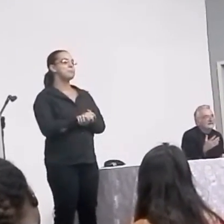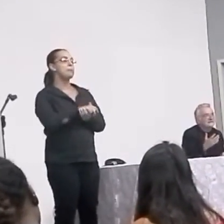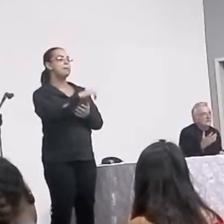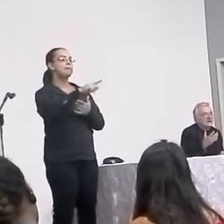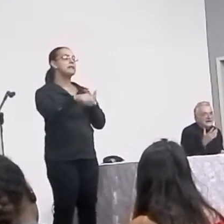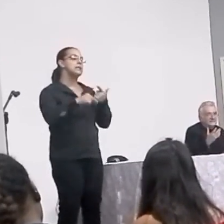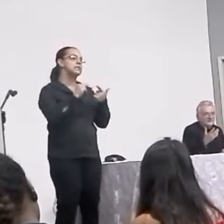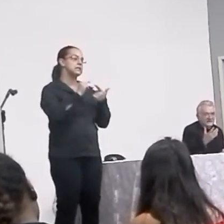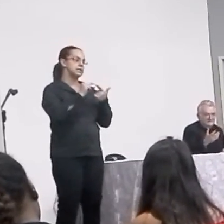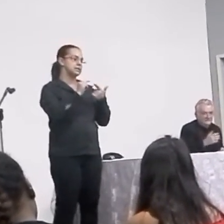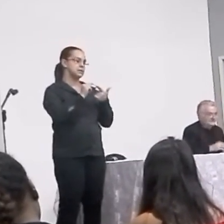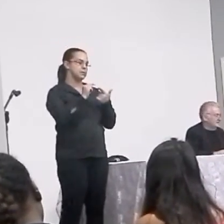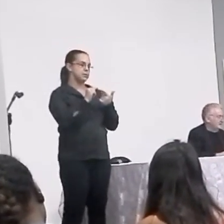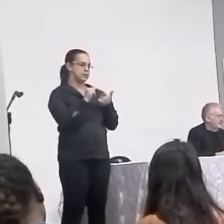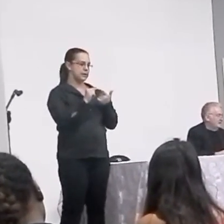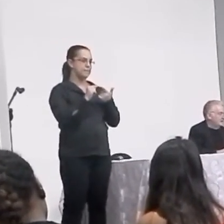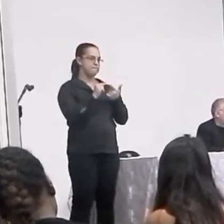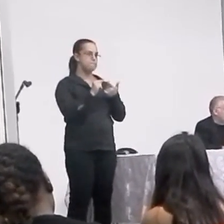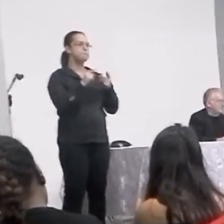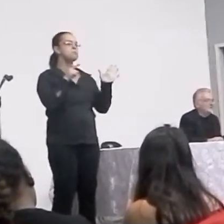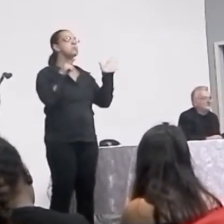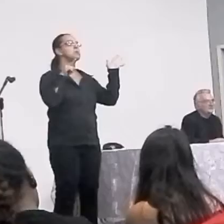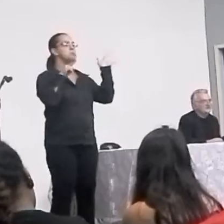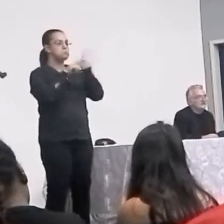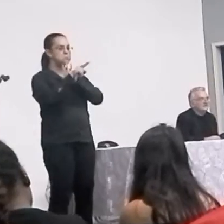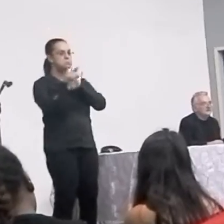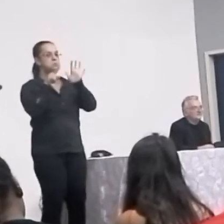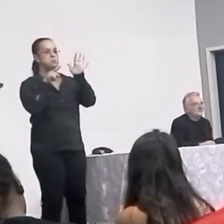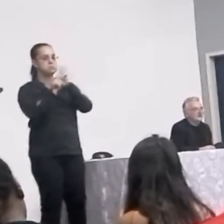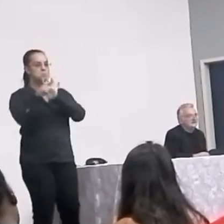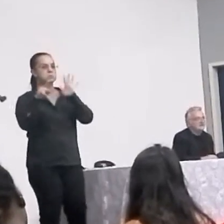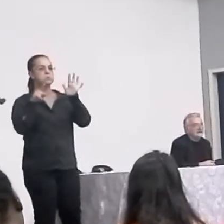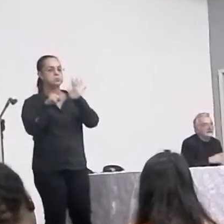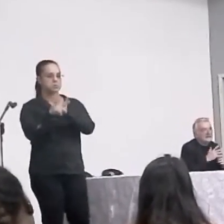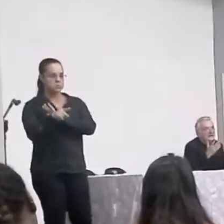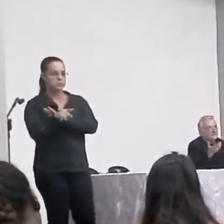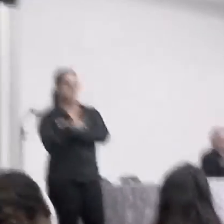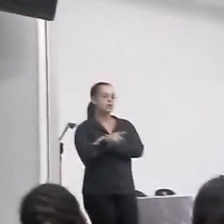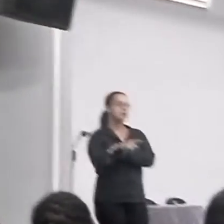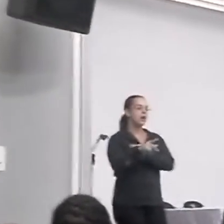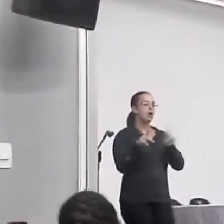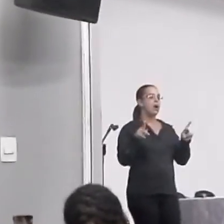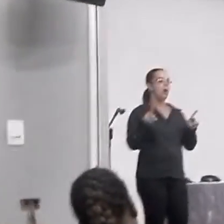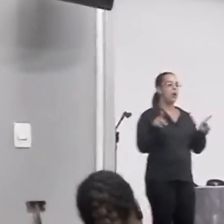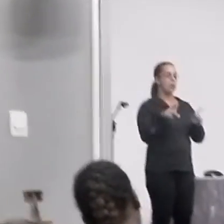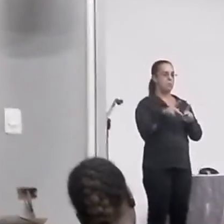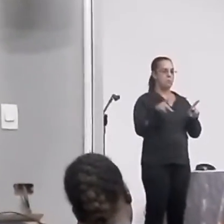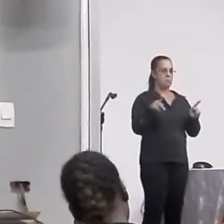qual tem que ser o cânone que um professor de ciências humanas tem que ler hoje?